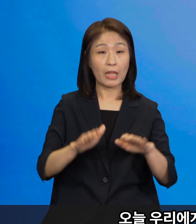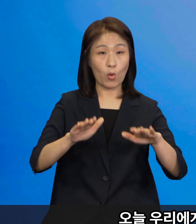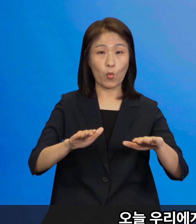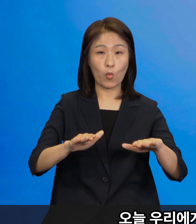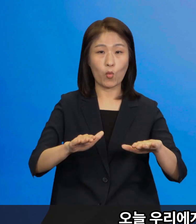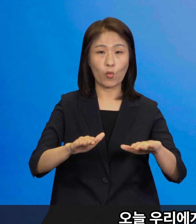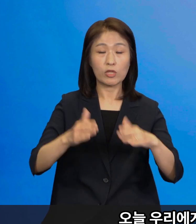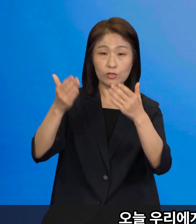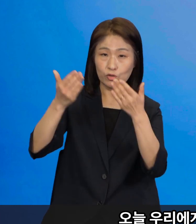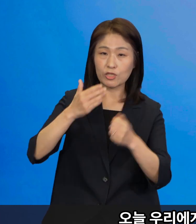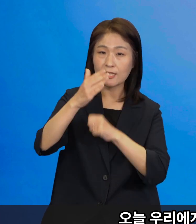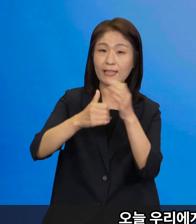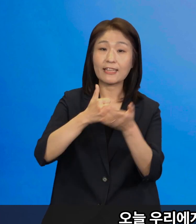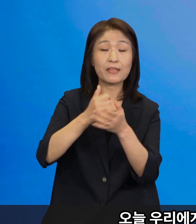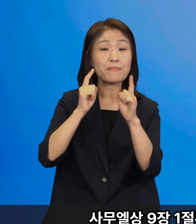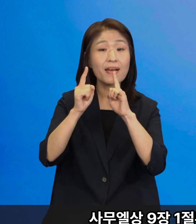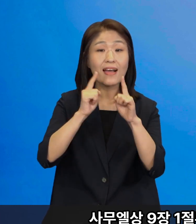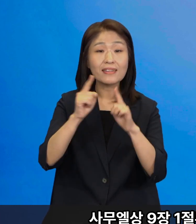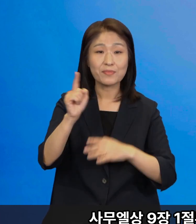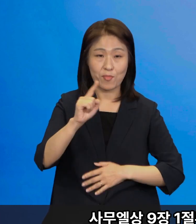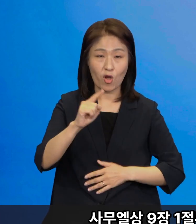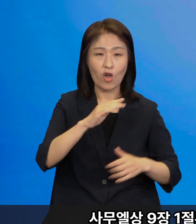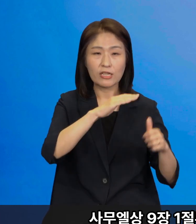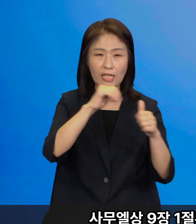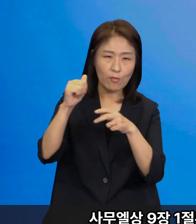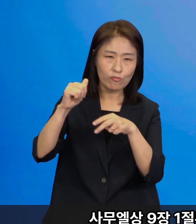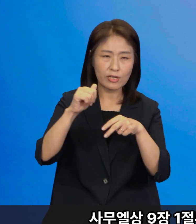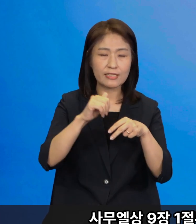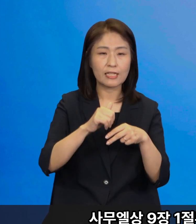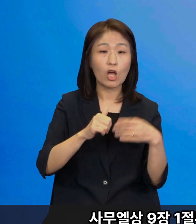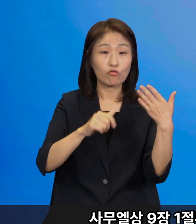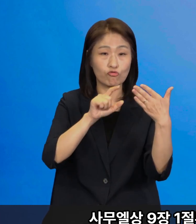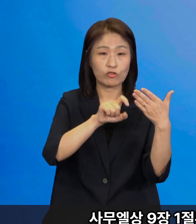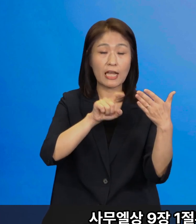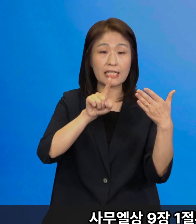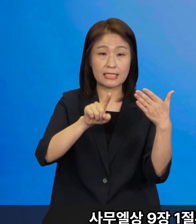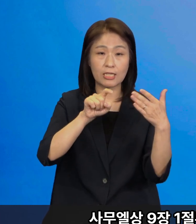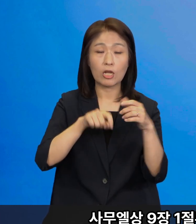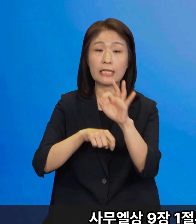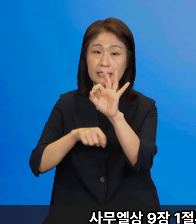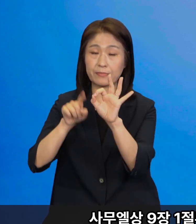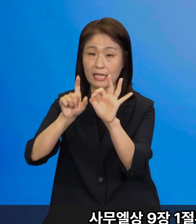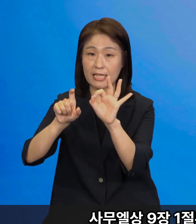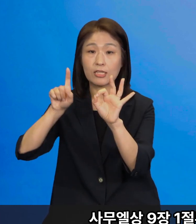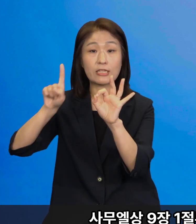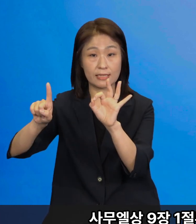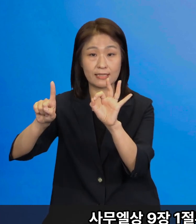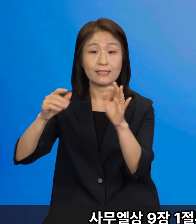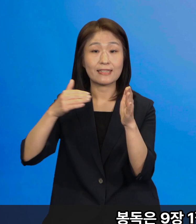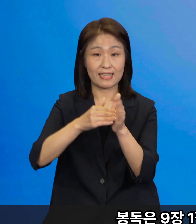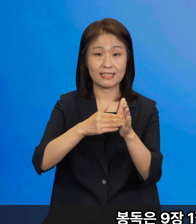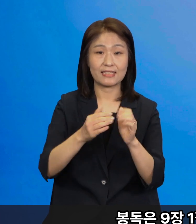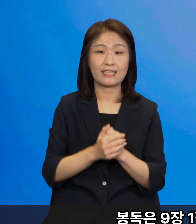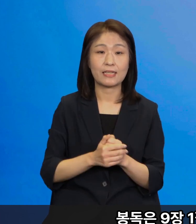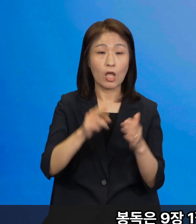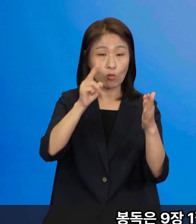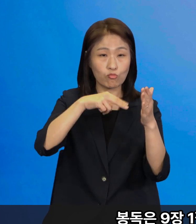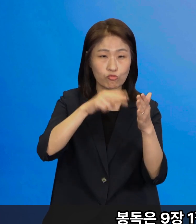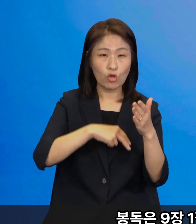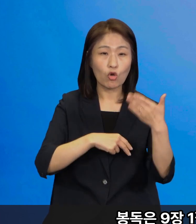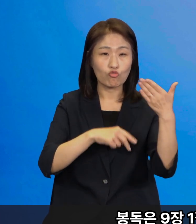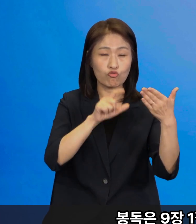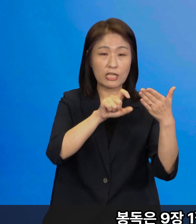오늘 우리에게 주시는 하나님의 말씀은 사무엘상 9장 1절부터 10장 1절까지 말씀입니다. 봉독은